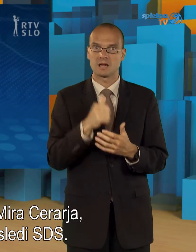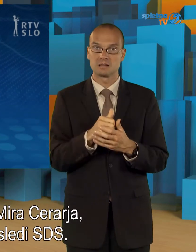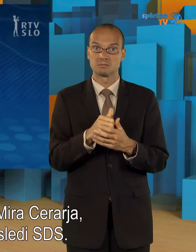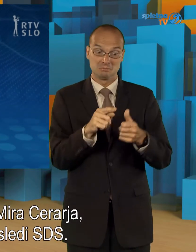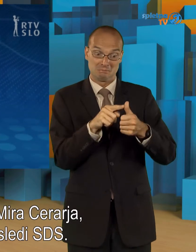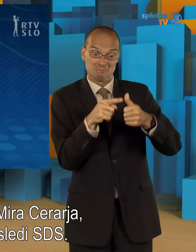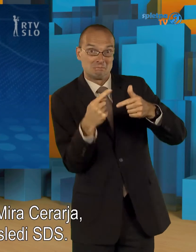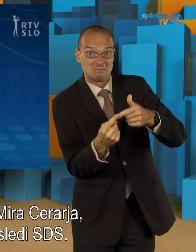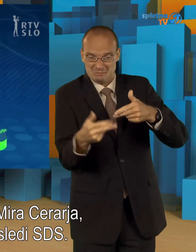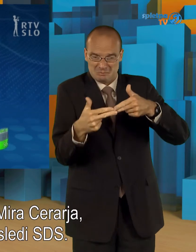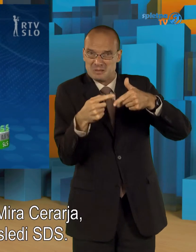SDS.